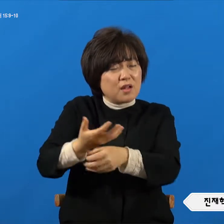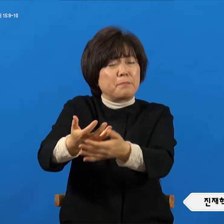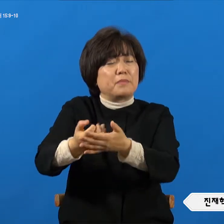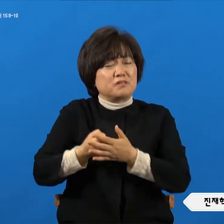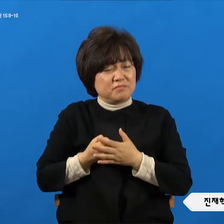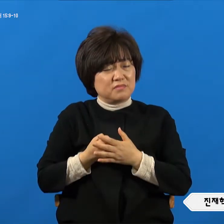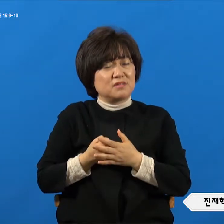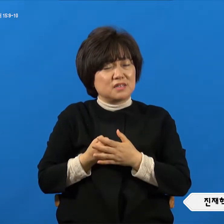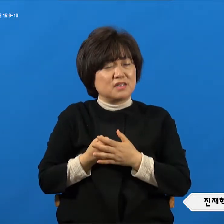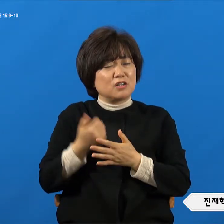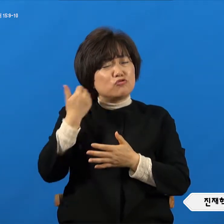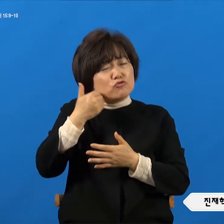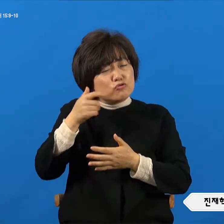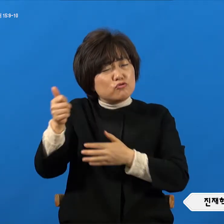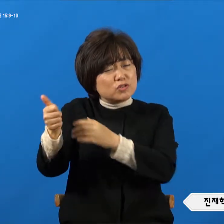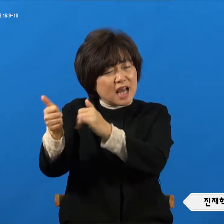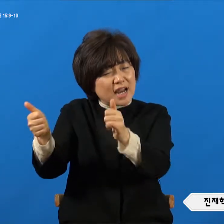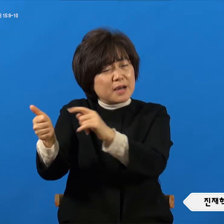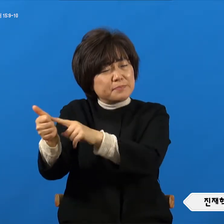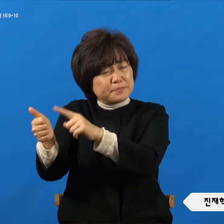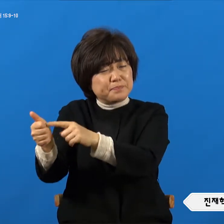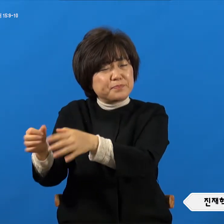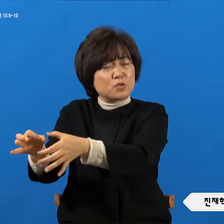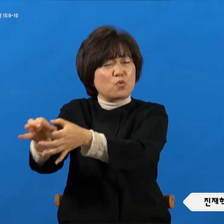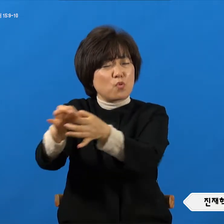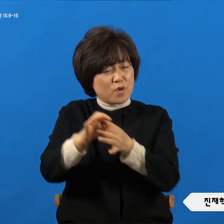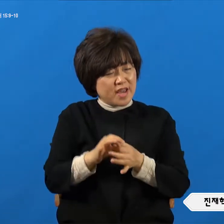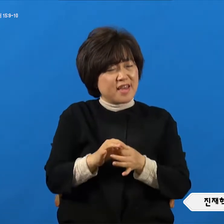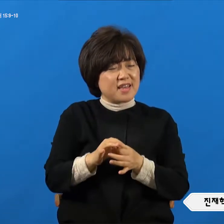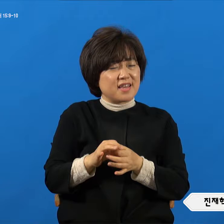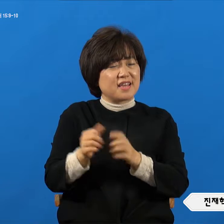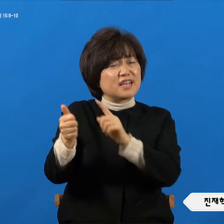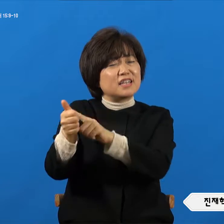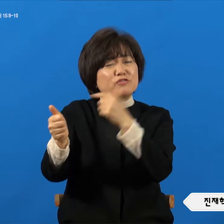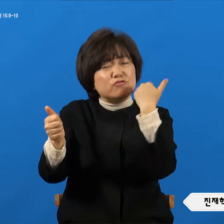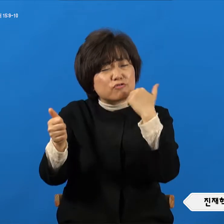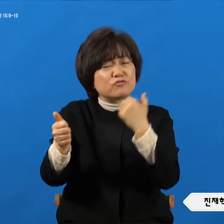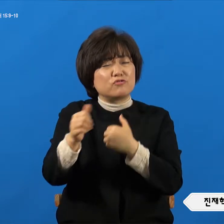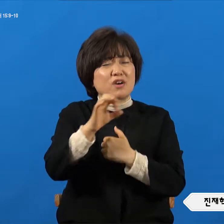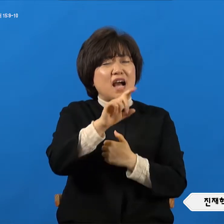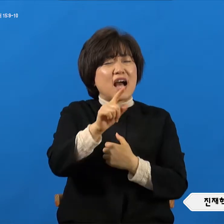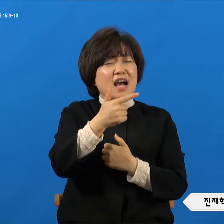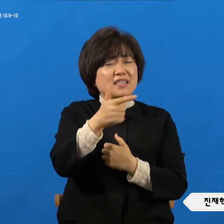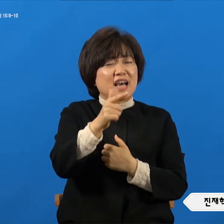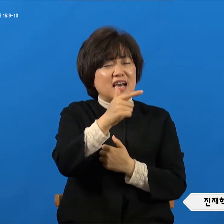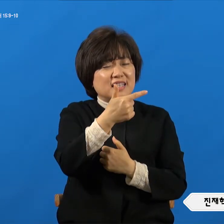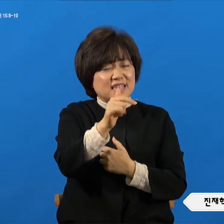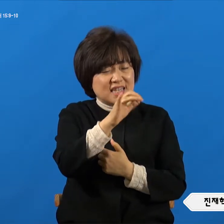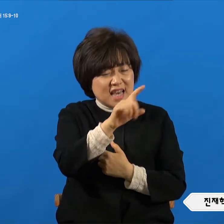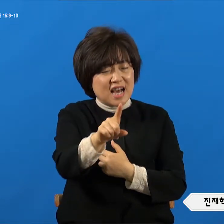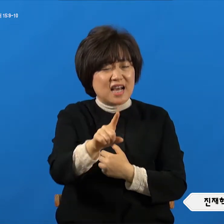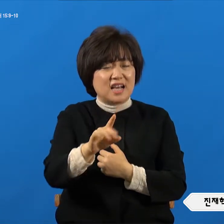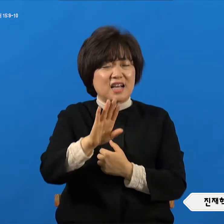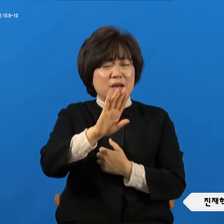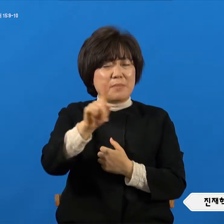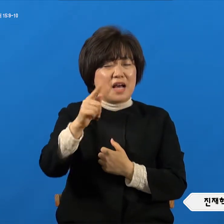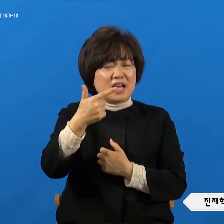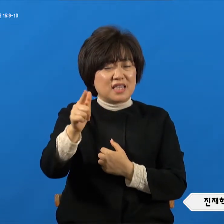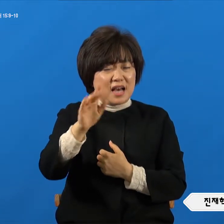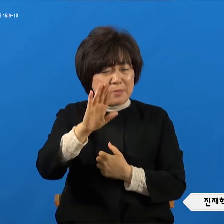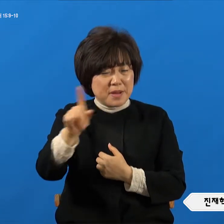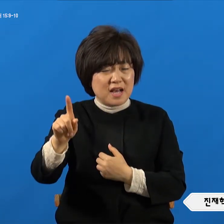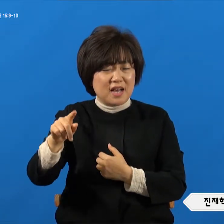주님 사용하셨습니다. 아나니아를 사용하셨고 바나바를 사용하셨고